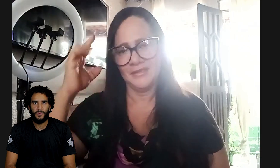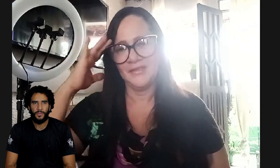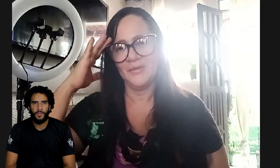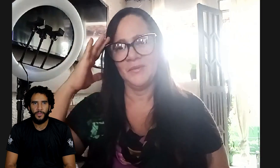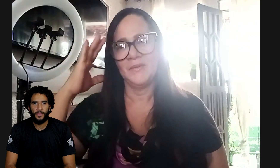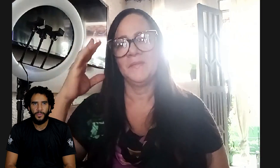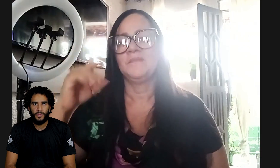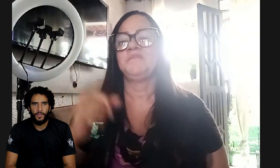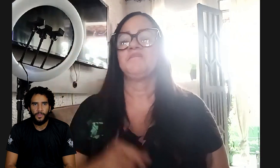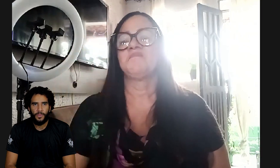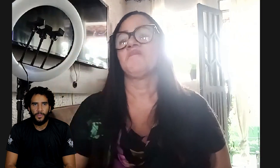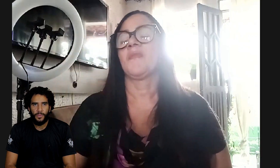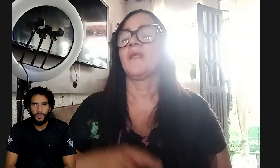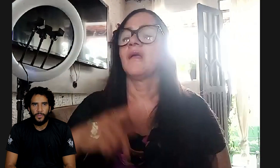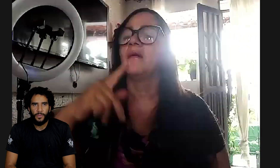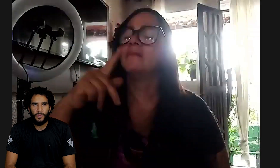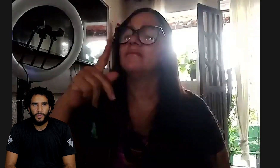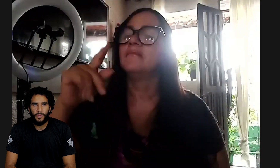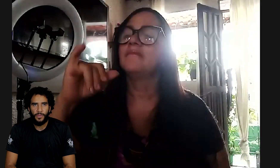De novo.